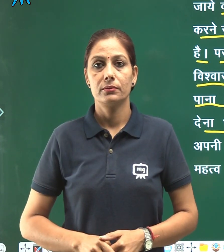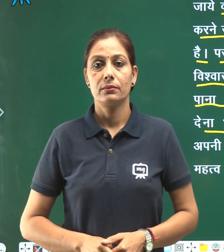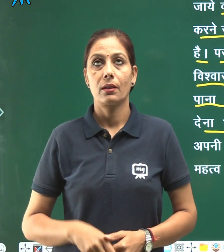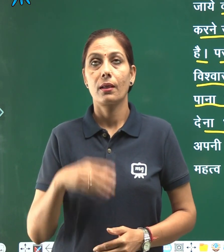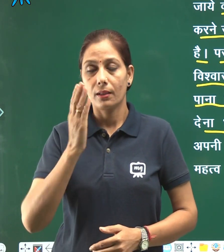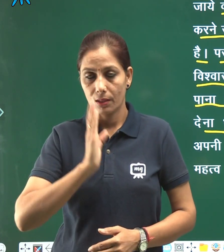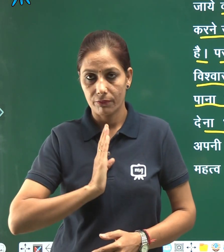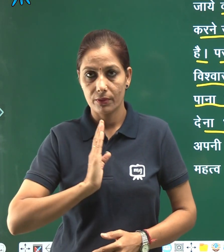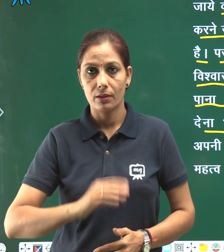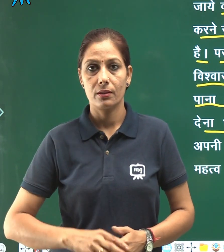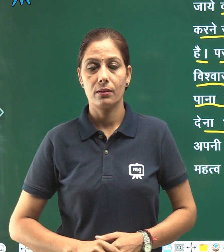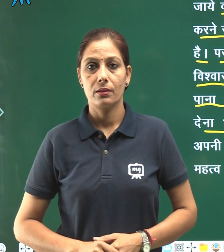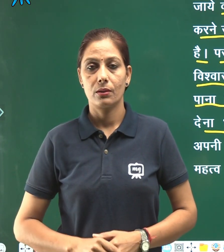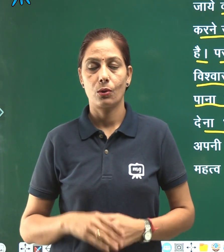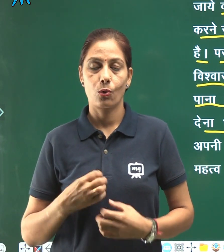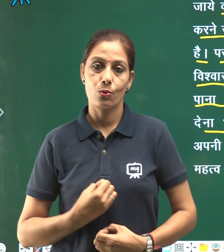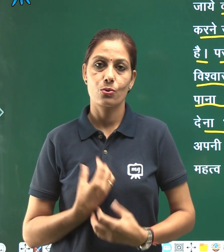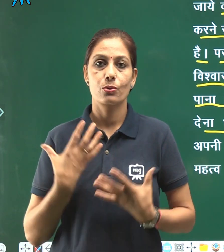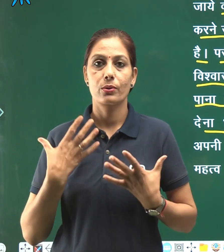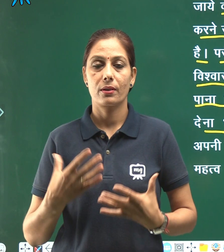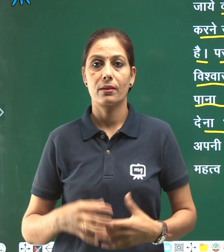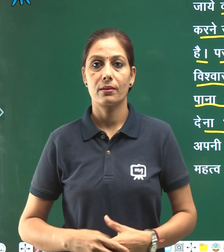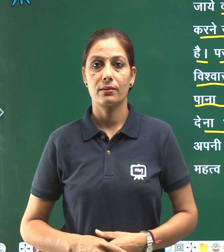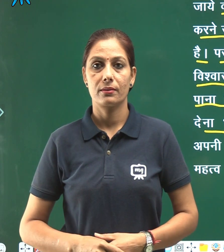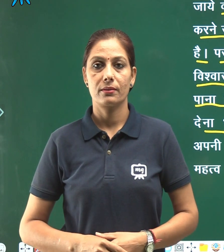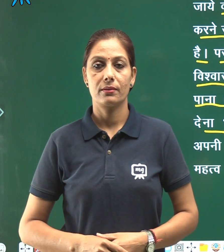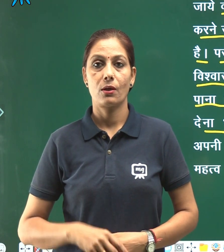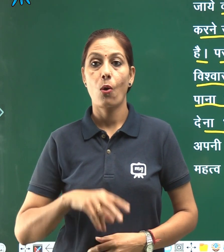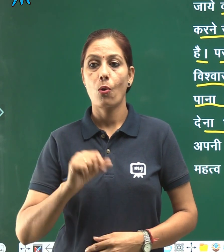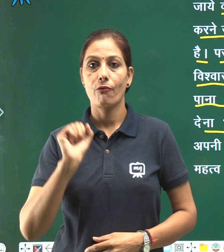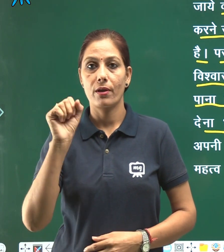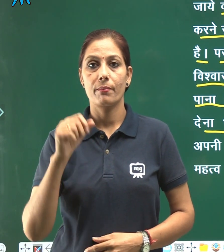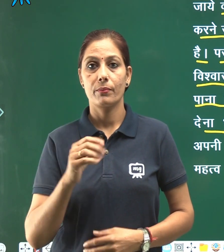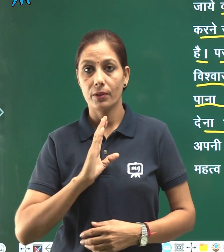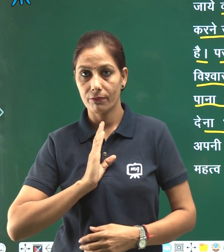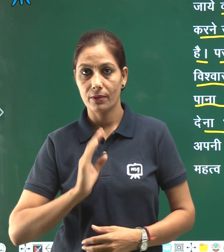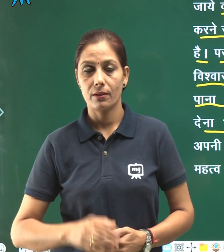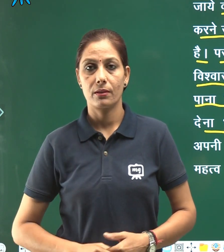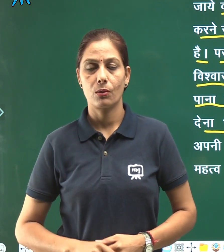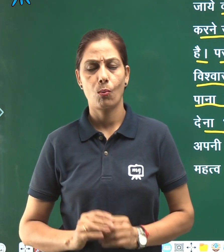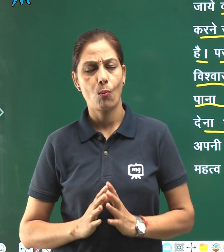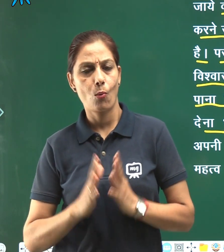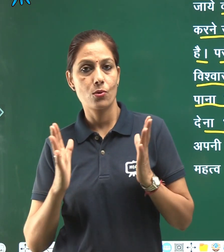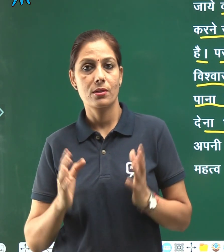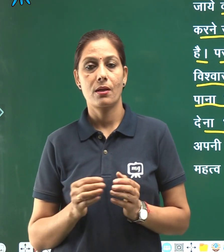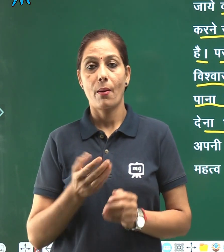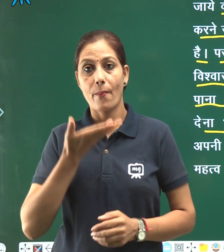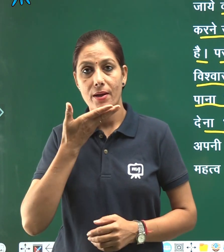देवता प्रसन्न होंगे और वो हमें खूब सारा पानी